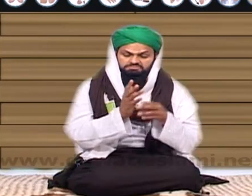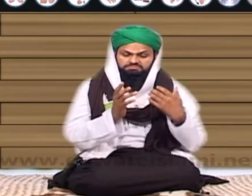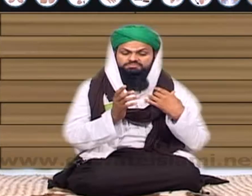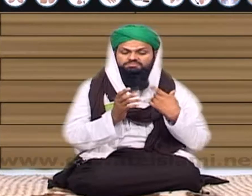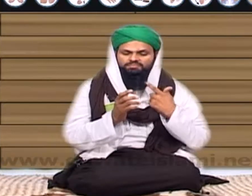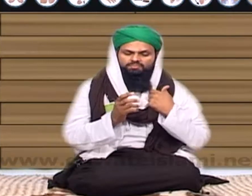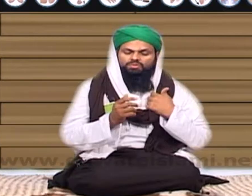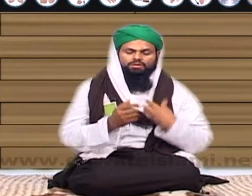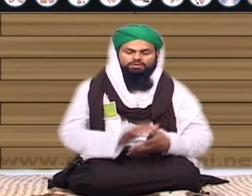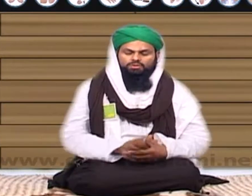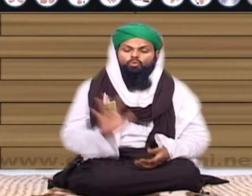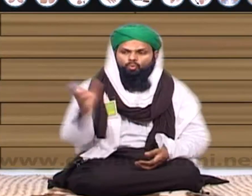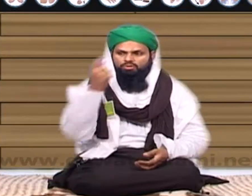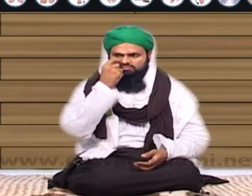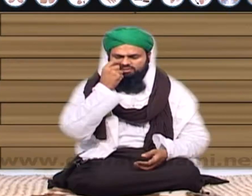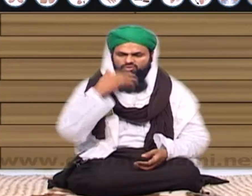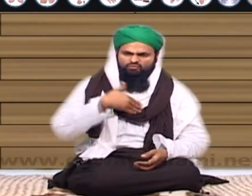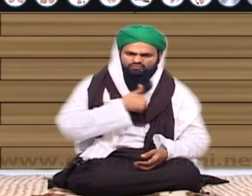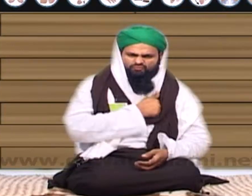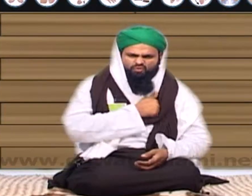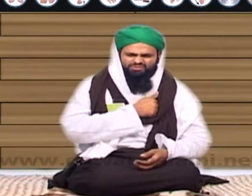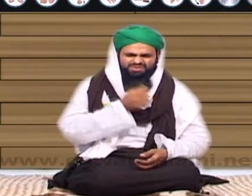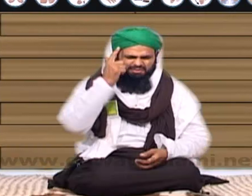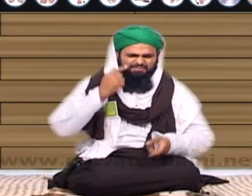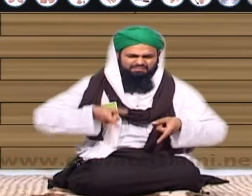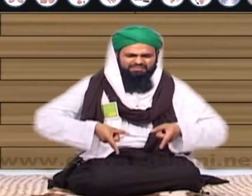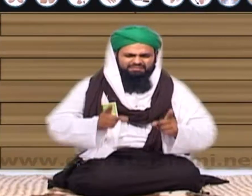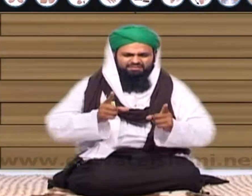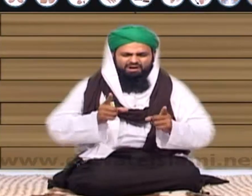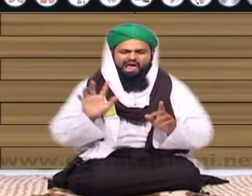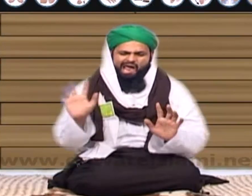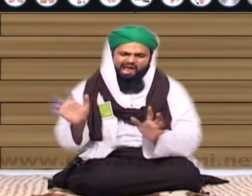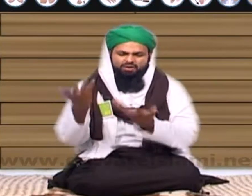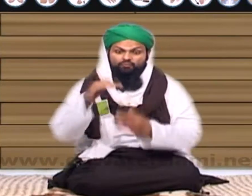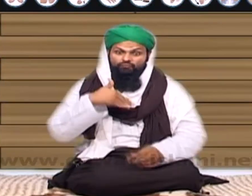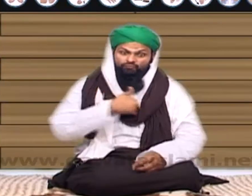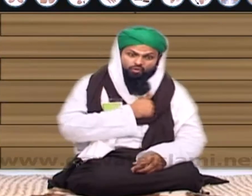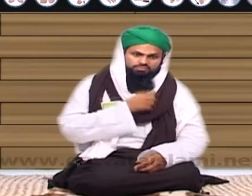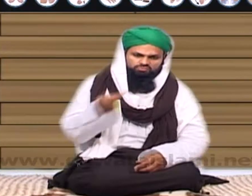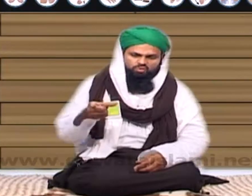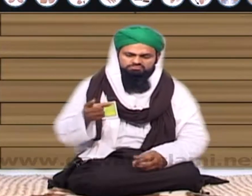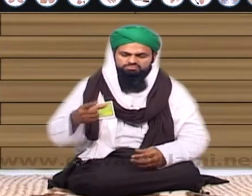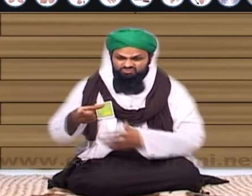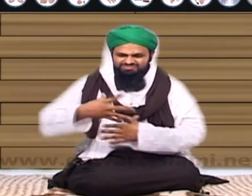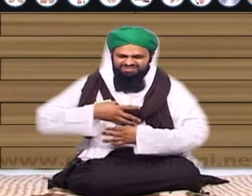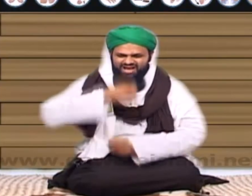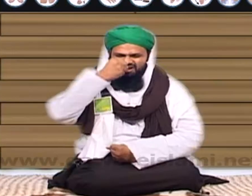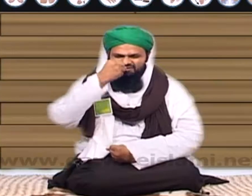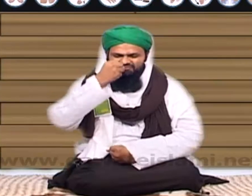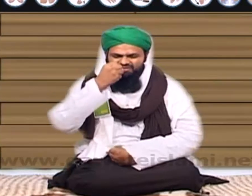میں رہتے ہیں. آپ کو وہی کفن دیا جائے گا جو فٹ پاتھ پر لاوارث پڑے ہوتے ہیں, لاوارث لاشیں اٹھا کر